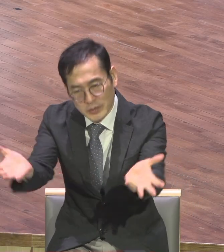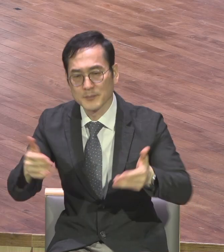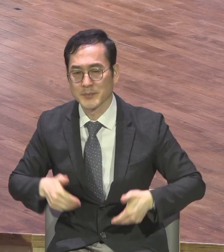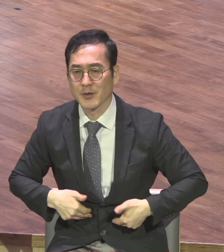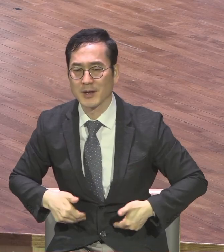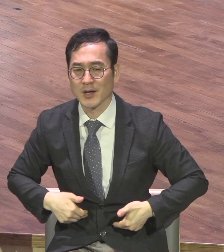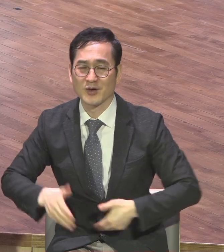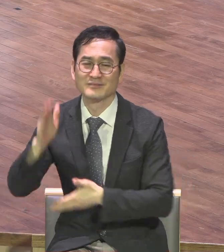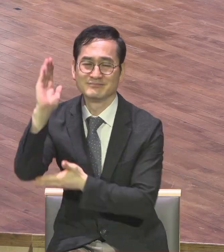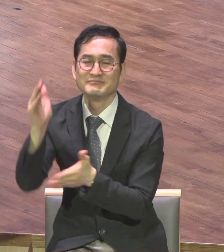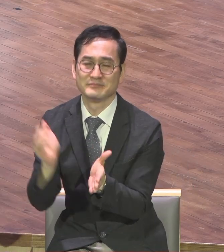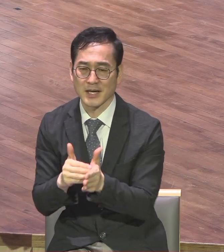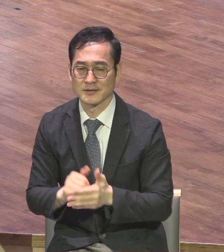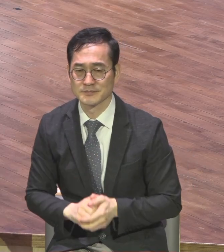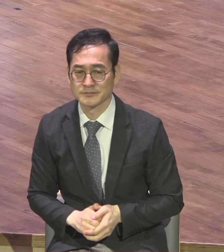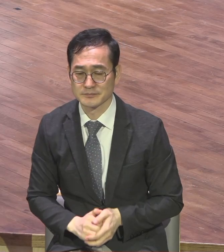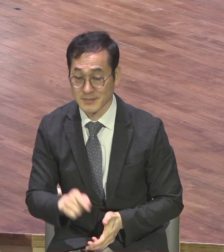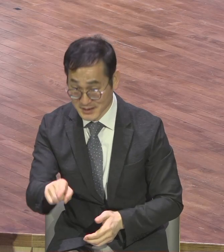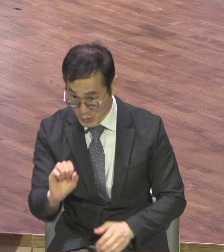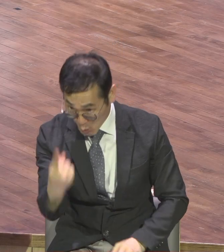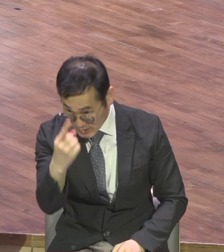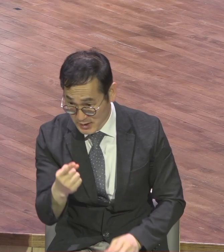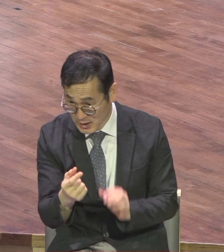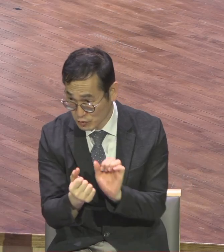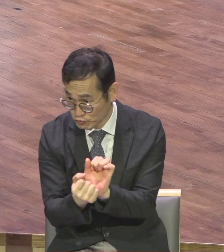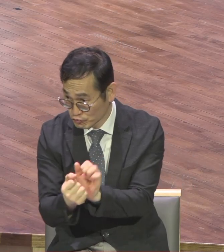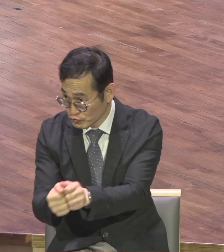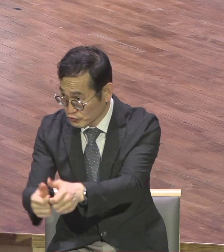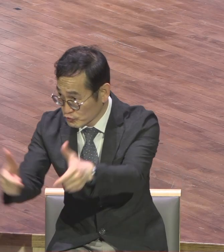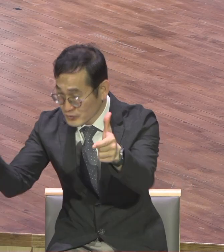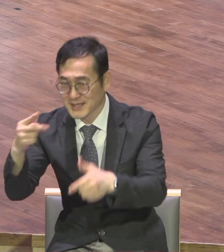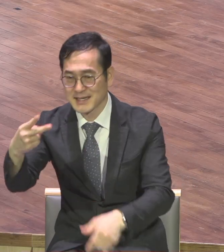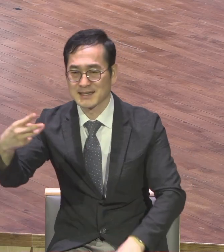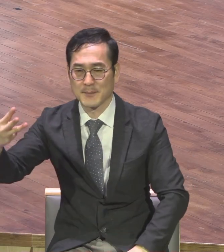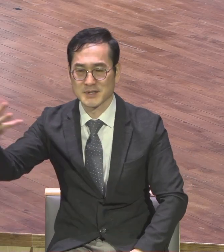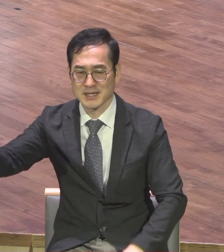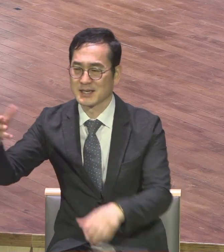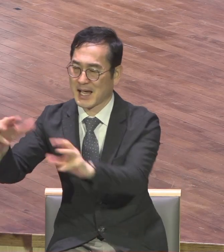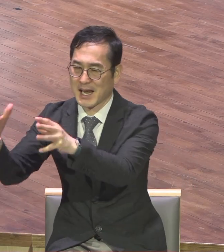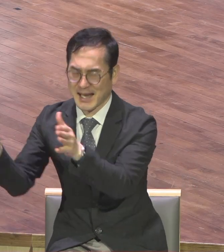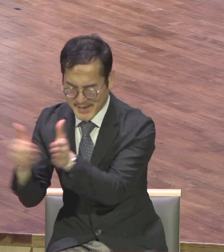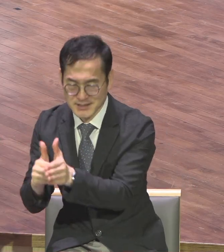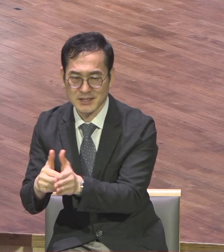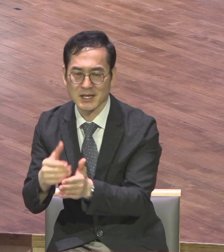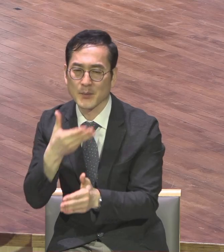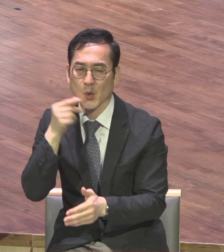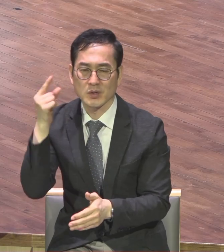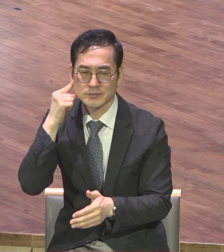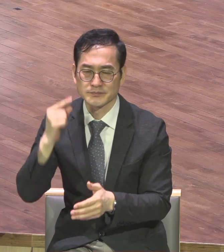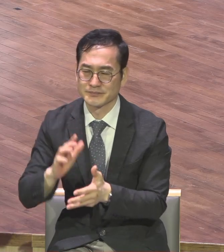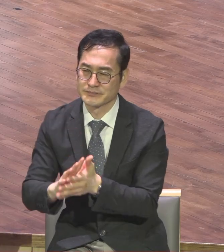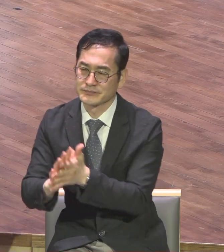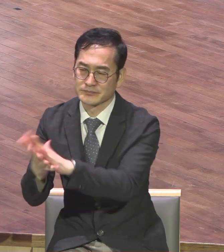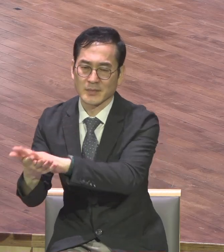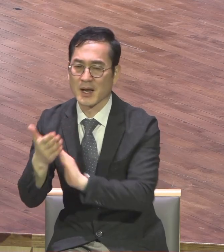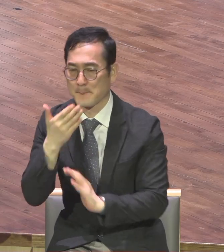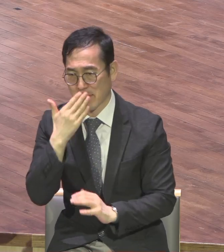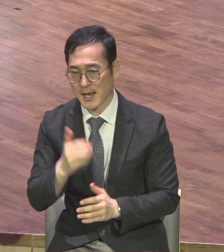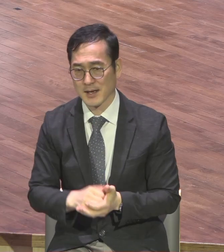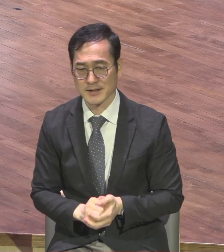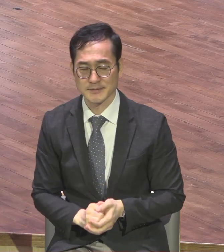그것이 237 선교로 이어지는 그거다. 그것이 하나님이 가장 하나님을 뭐 어떻게 해요? 말씀